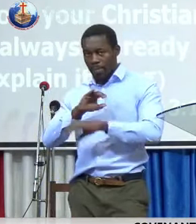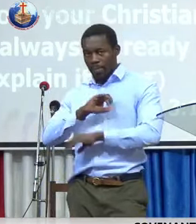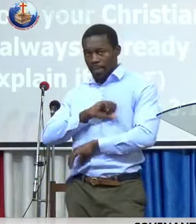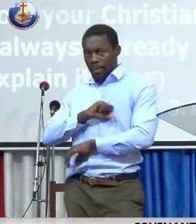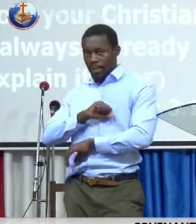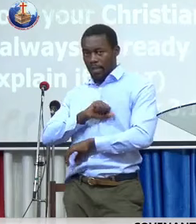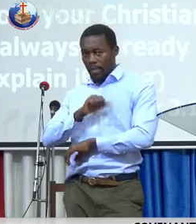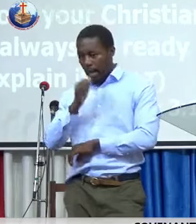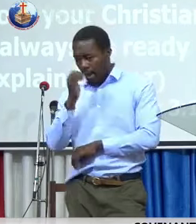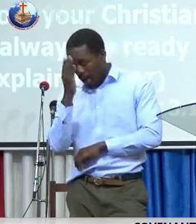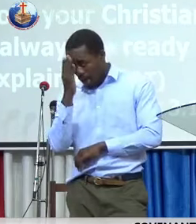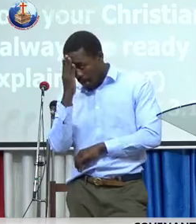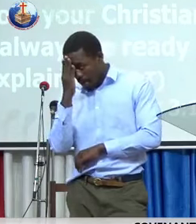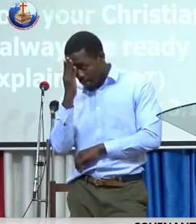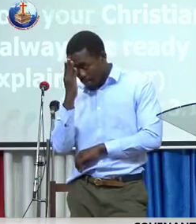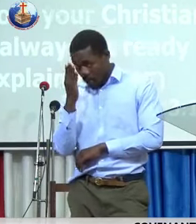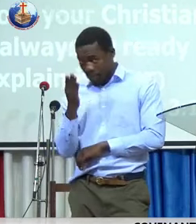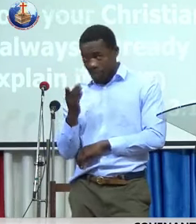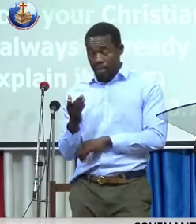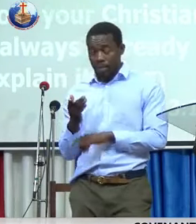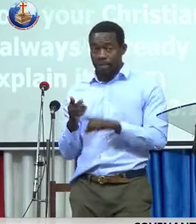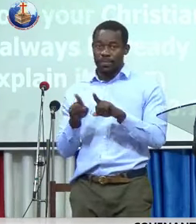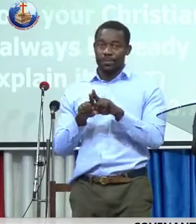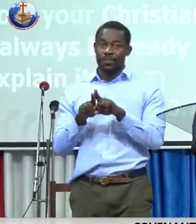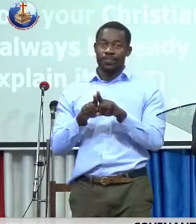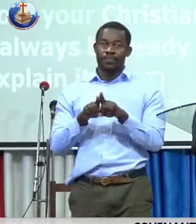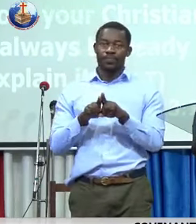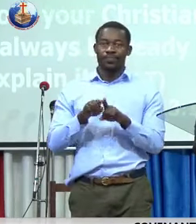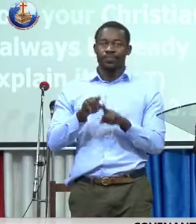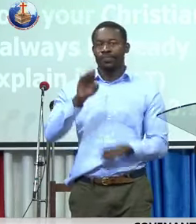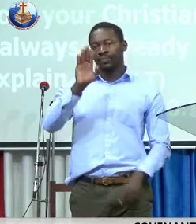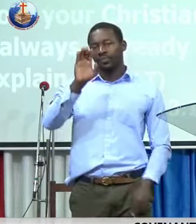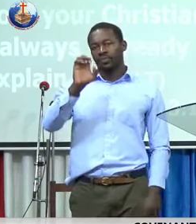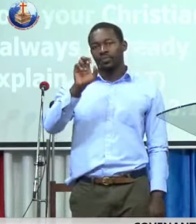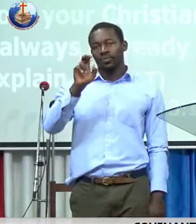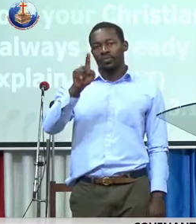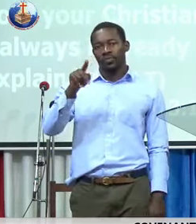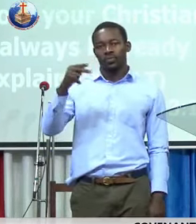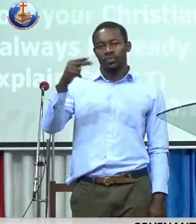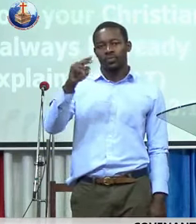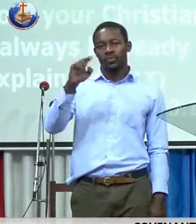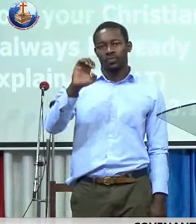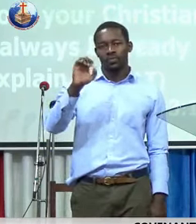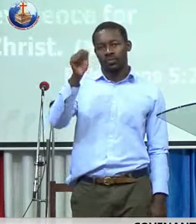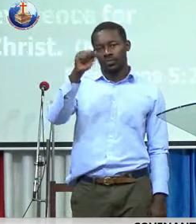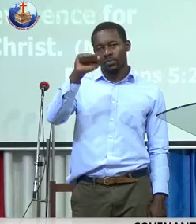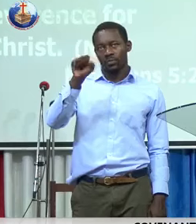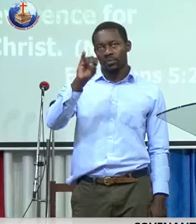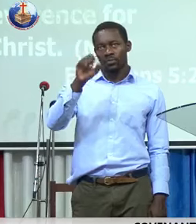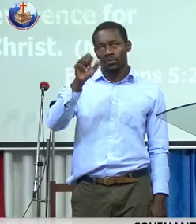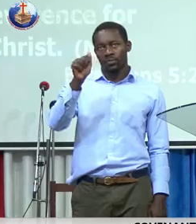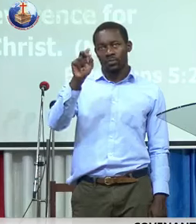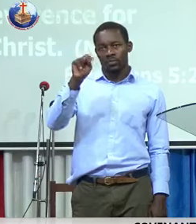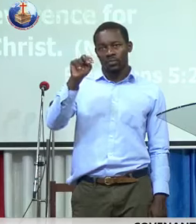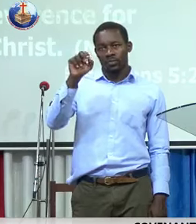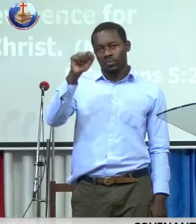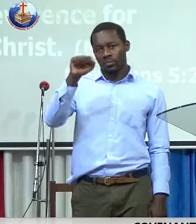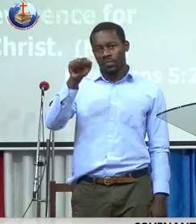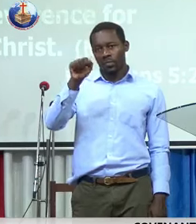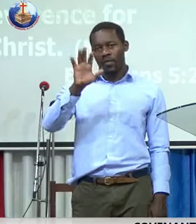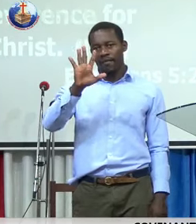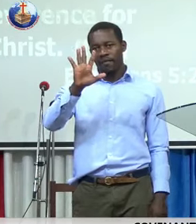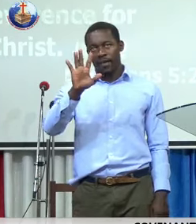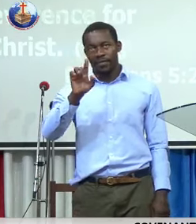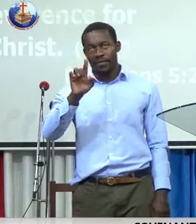Kwanza. Ephesians 5:21. Waefeso 5:21. It tells us to submit ourselves to one